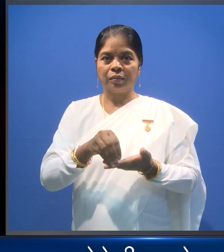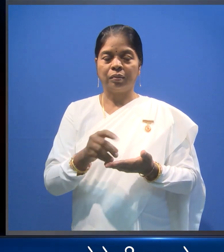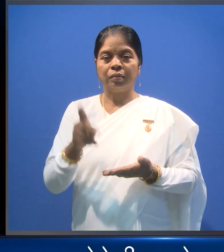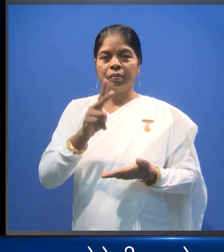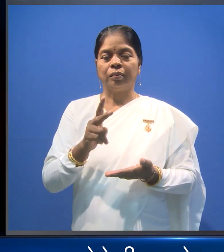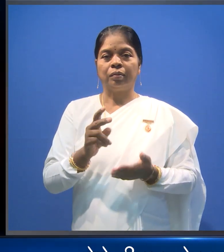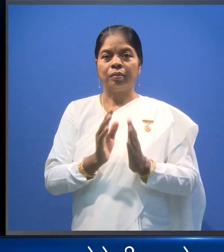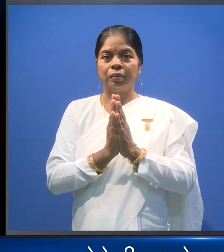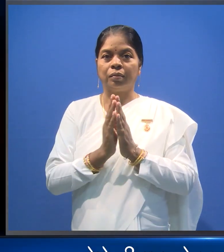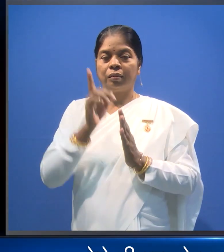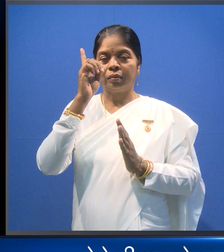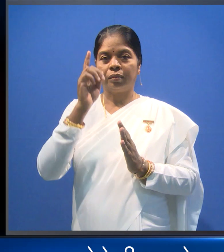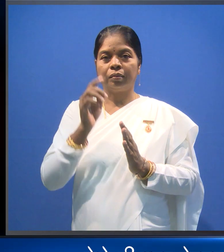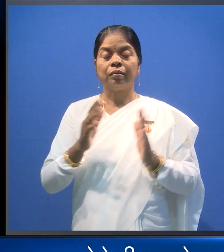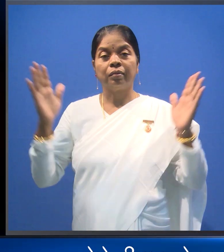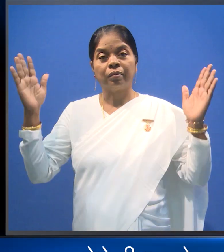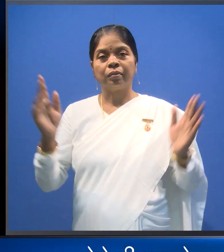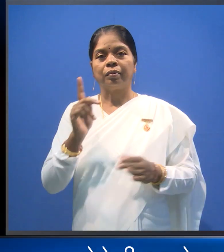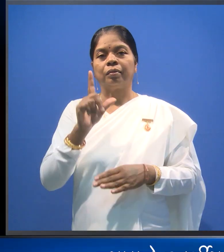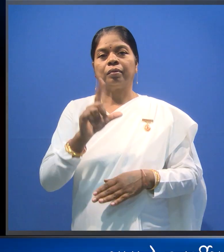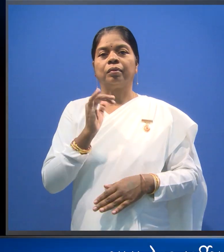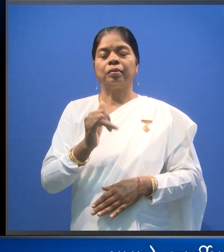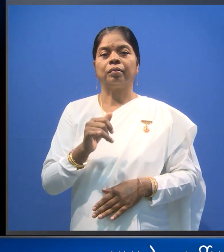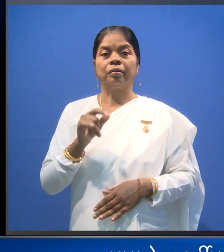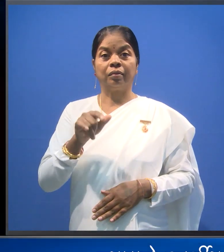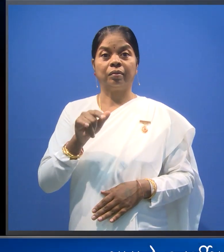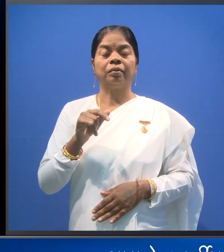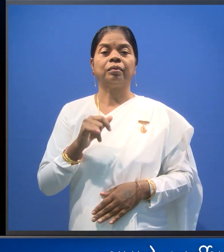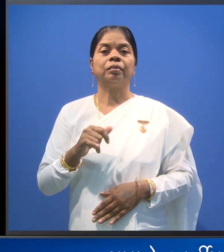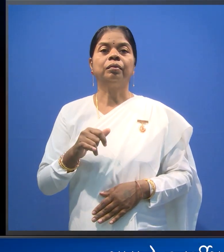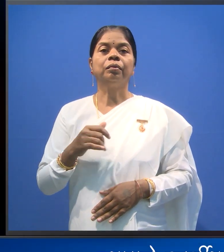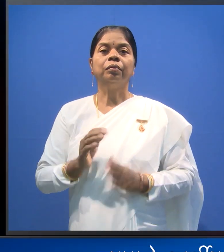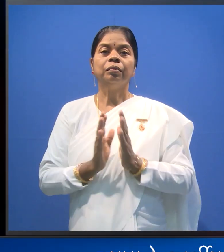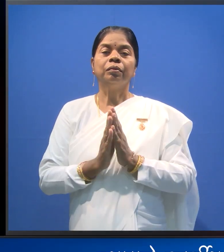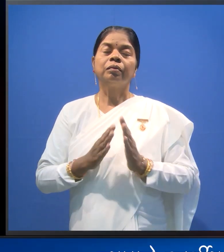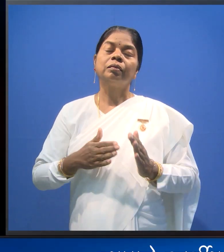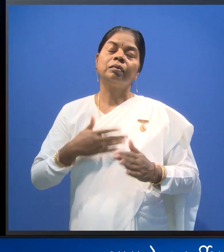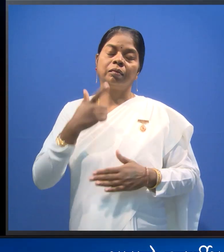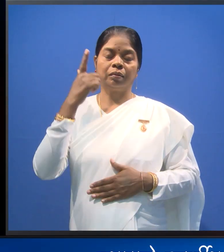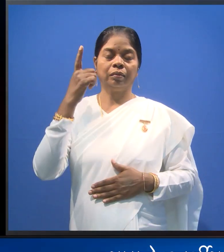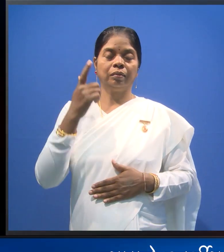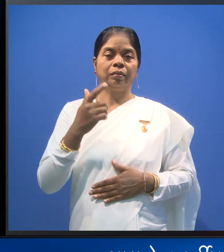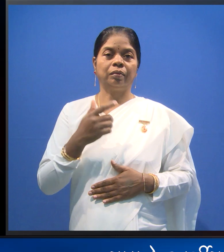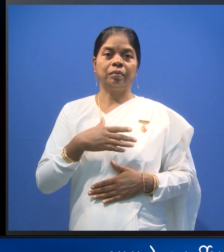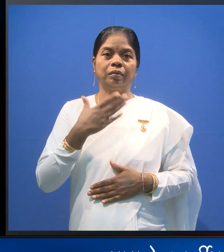एक देवतुल्य महान कला आहे, ज्यामुळे स्वर्गीय आनंद प्राप्त